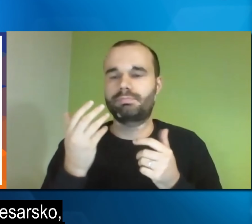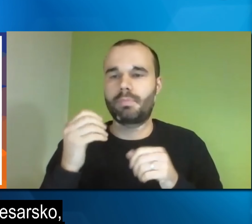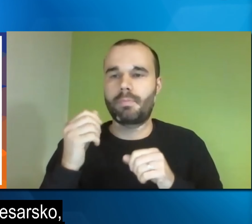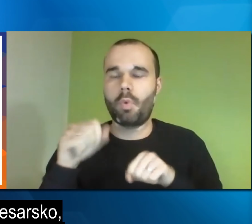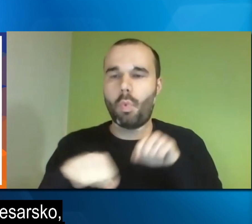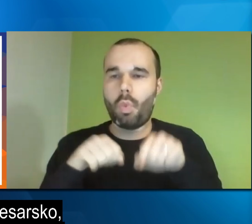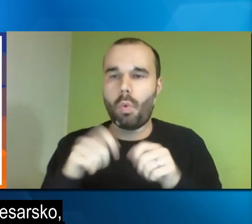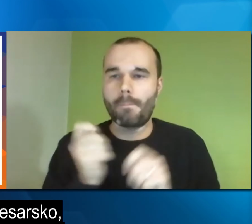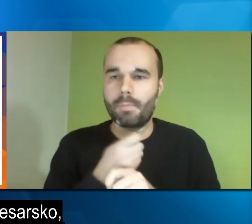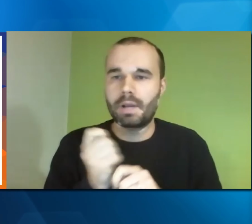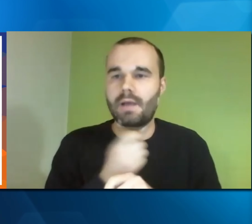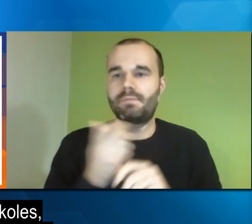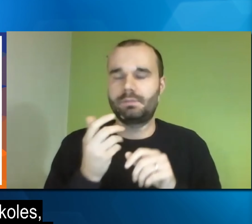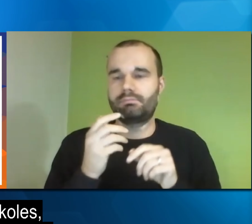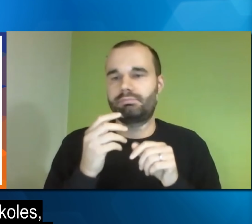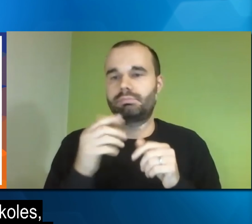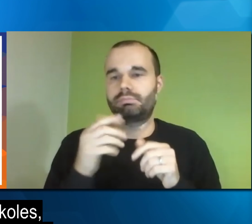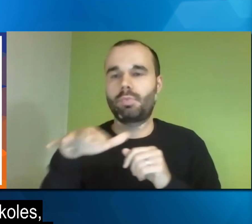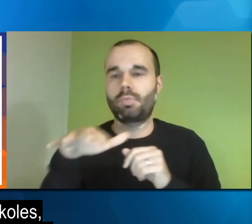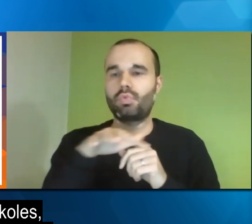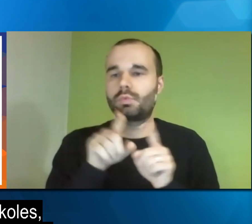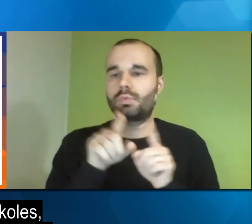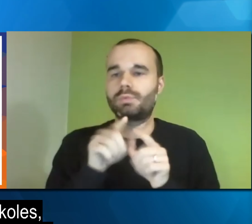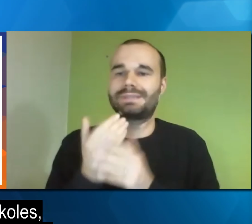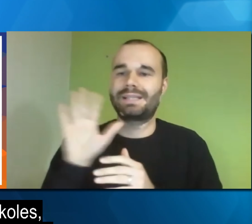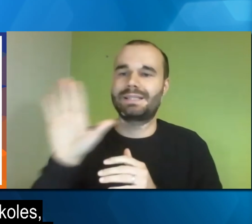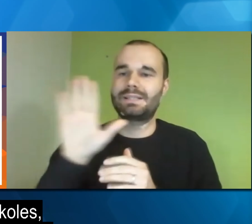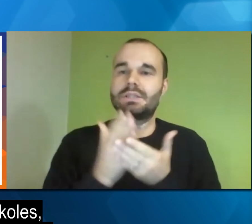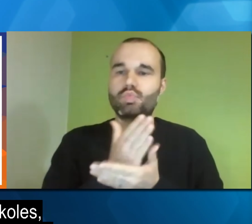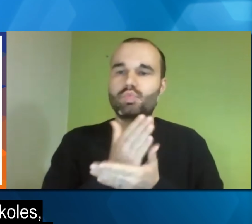montažo izvajajo, popravila koles,